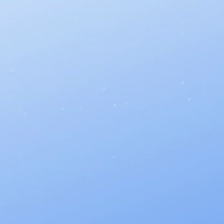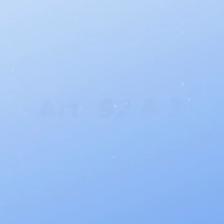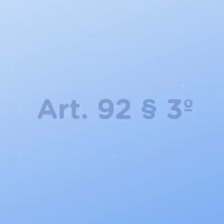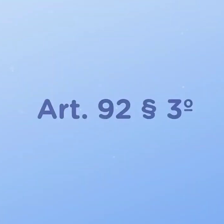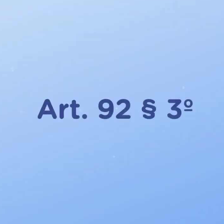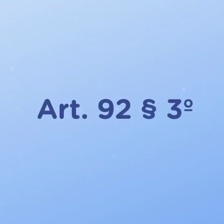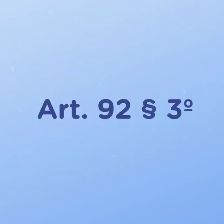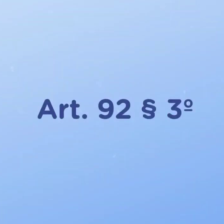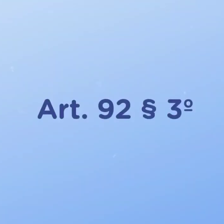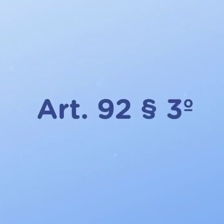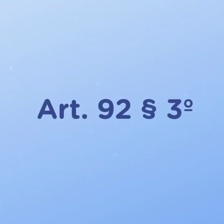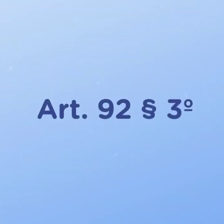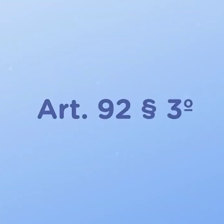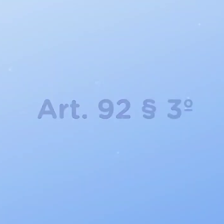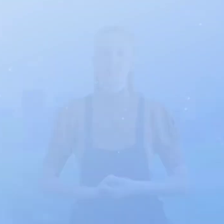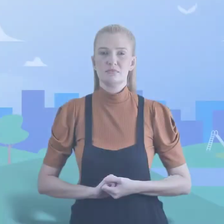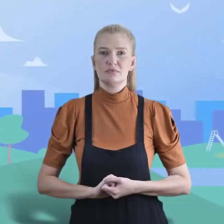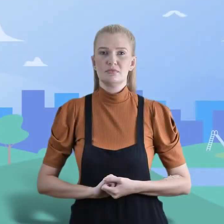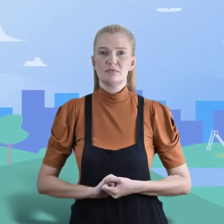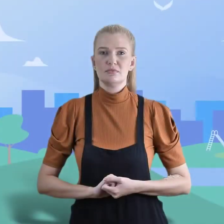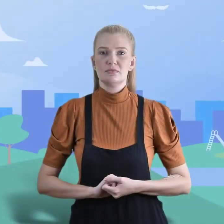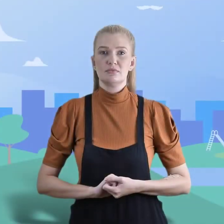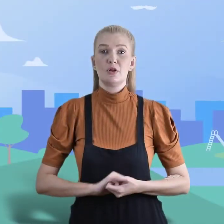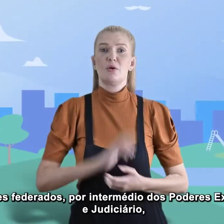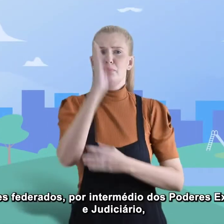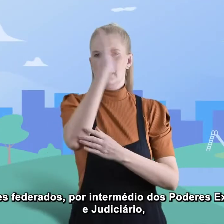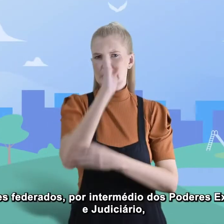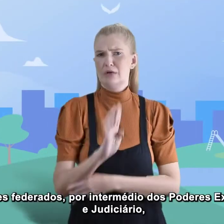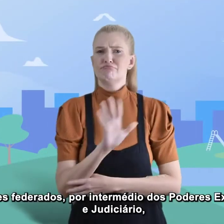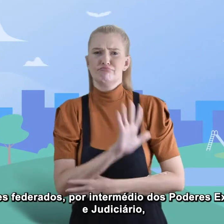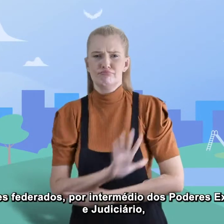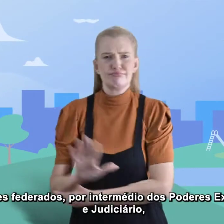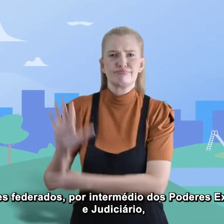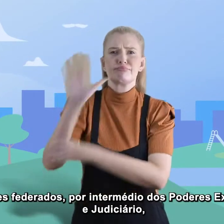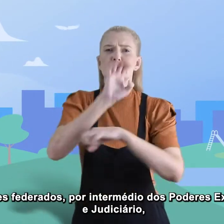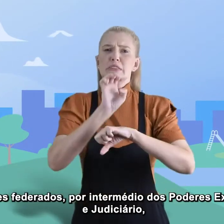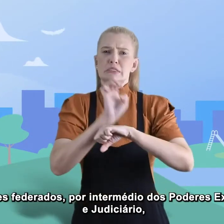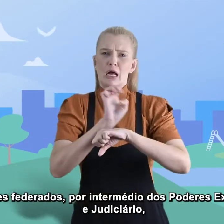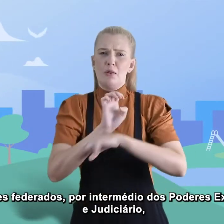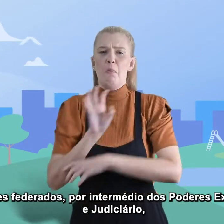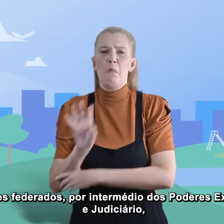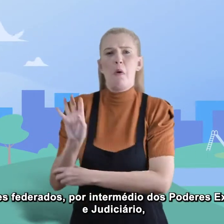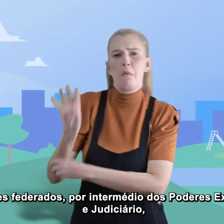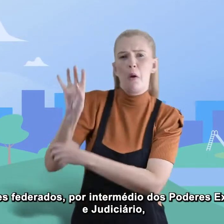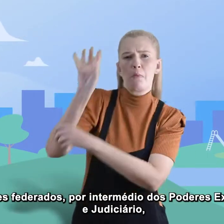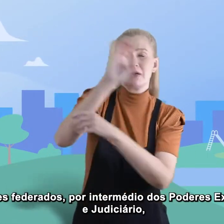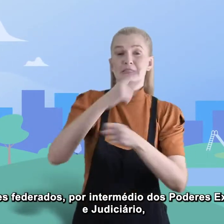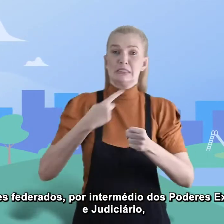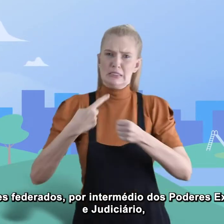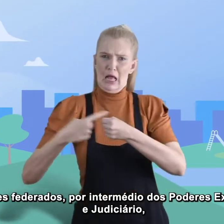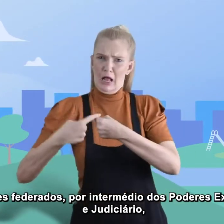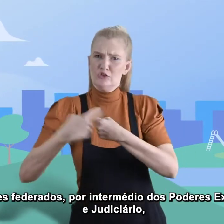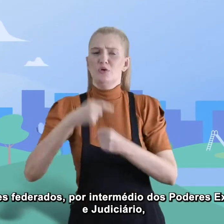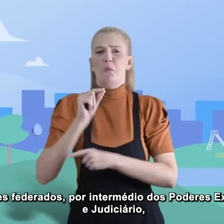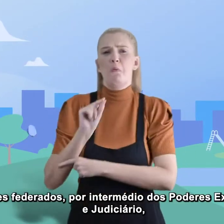Artigo 92, parágrafo 3º. Os entes federados, por intermédio dos poderes executivo e